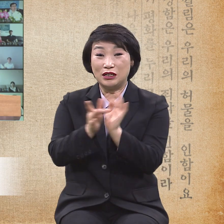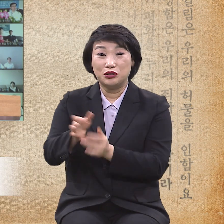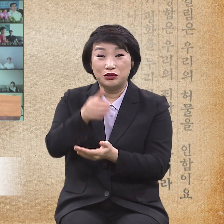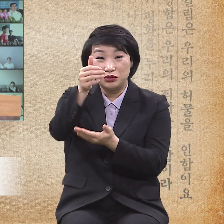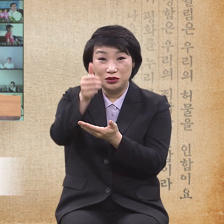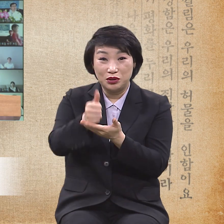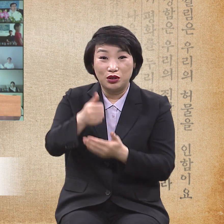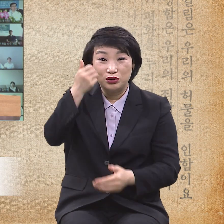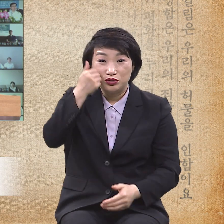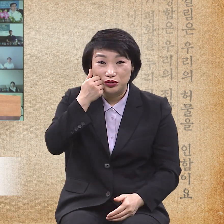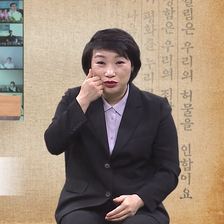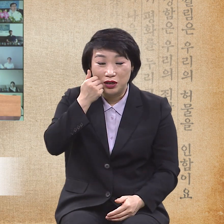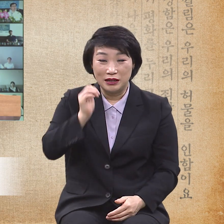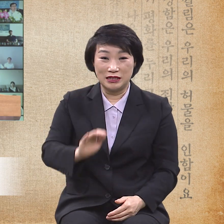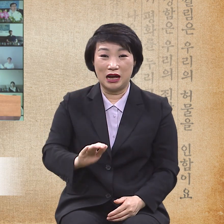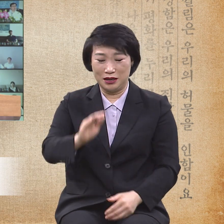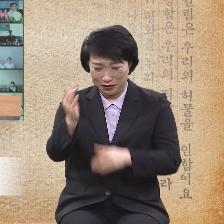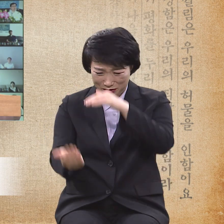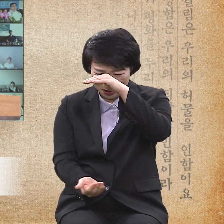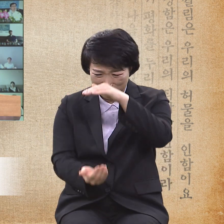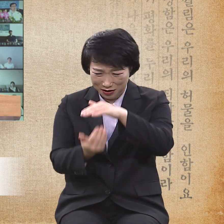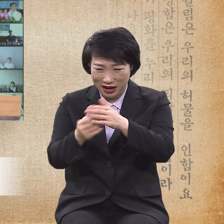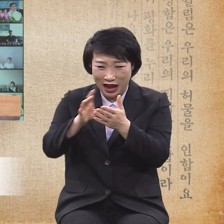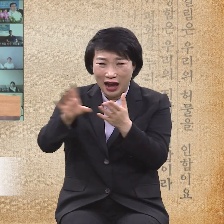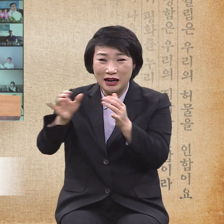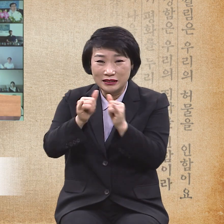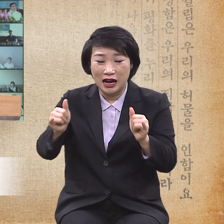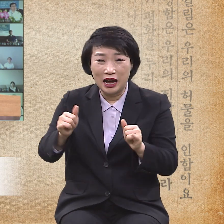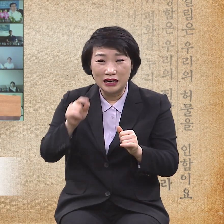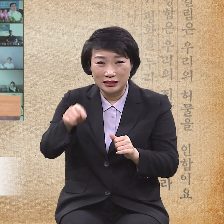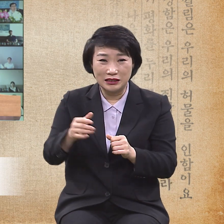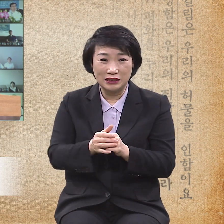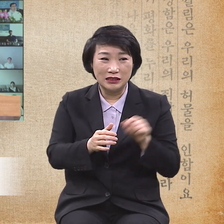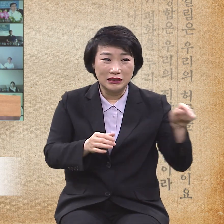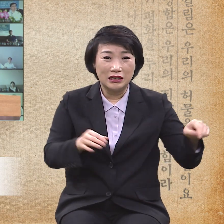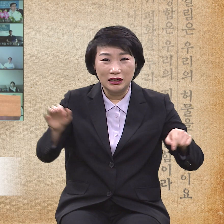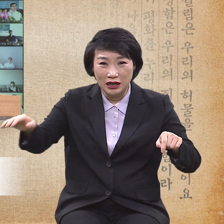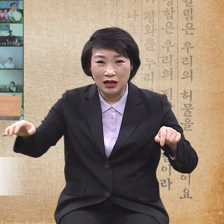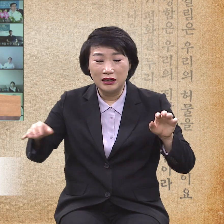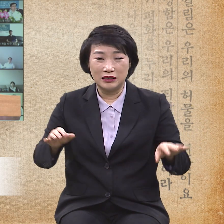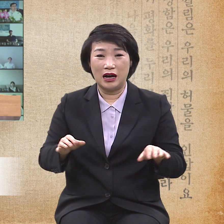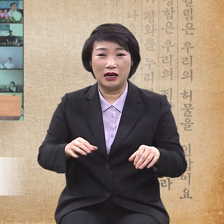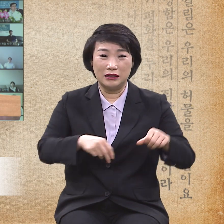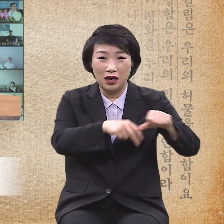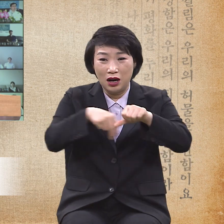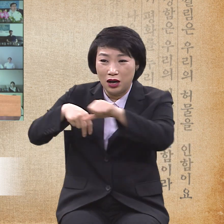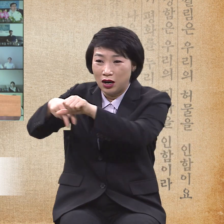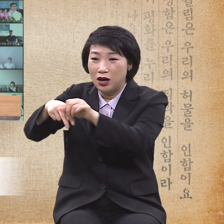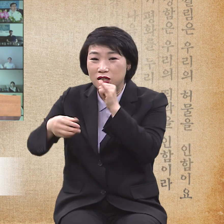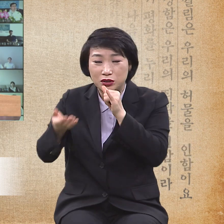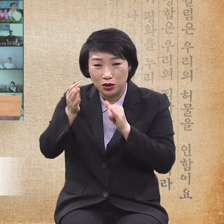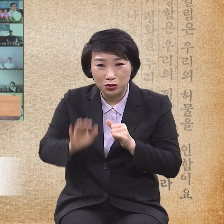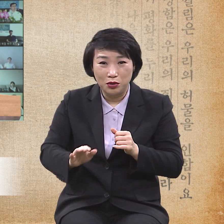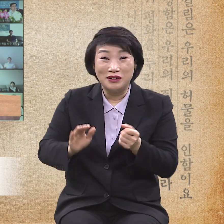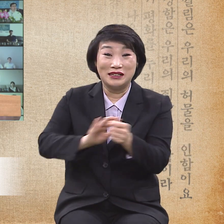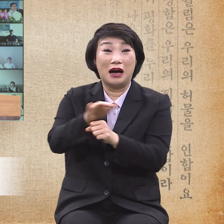예수는 최고의 행악자일지라도 그가 사랑받기 원한다면